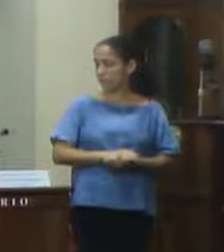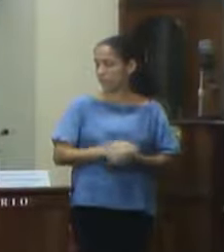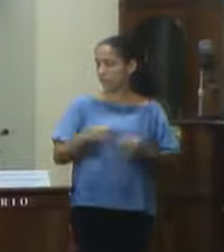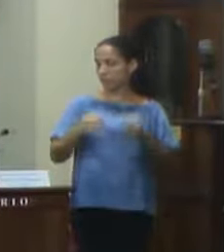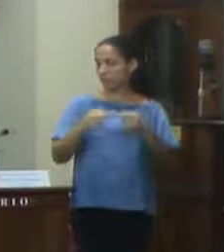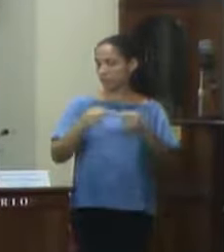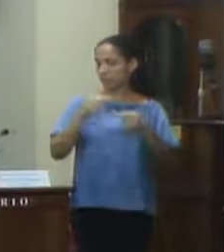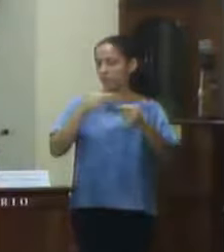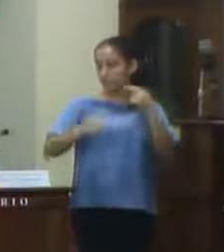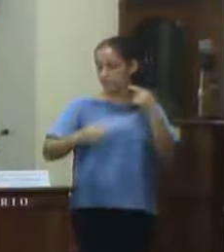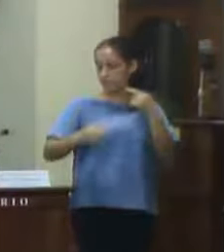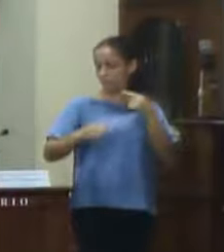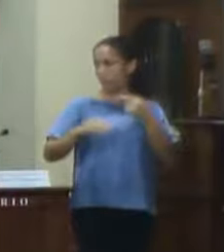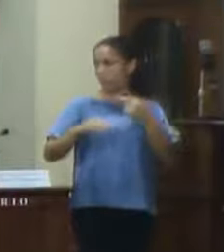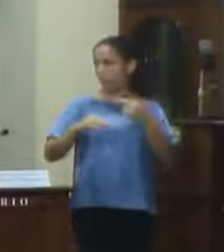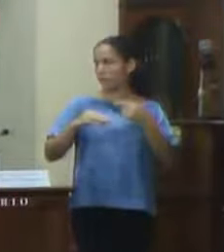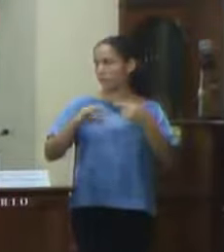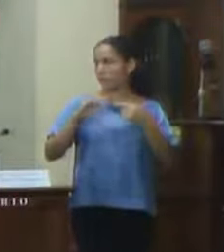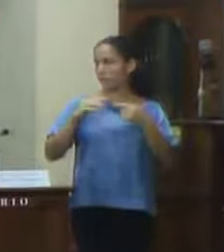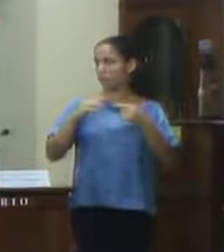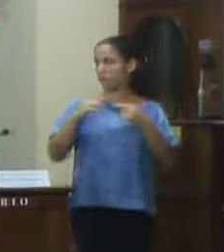Coloco o requerimento em discussão.